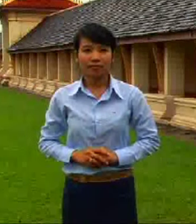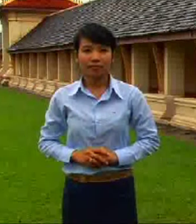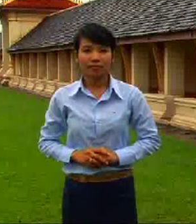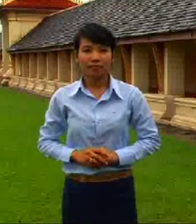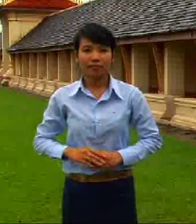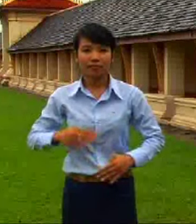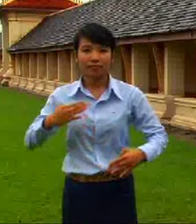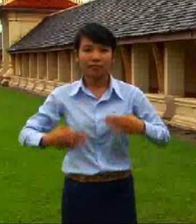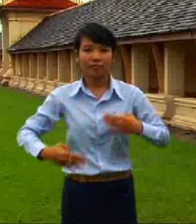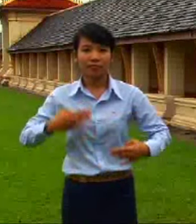บุญบั้งไฟ